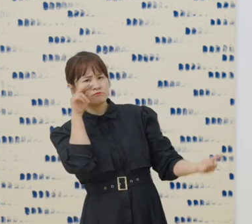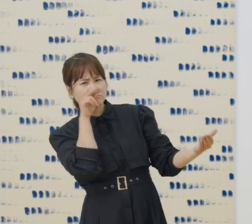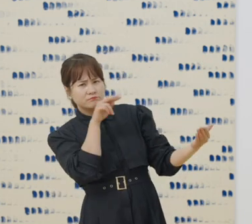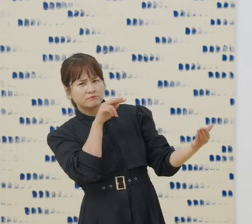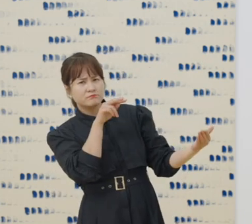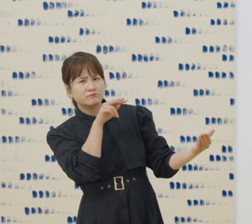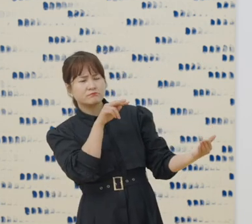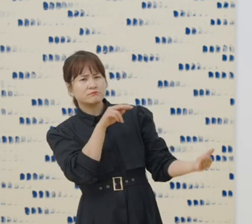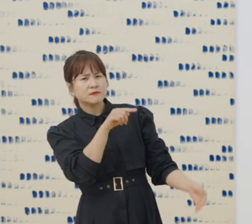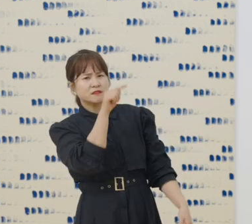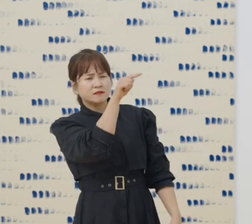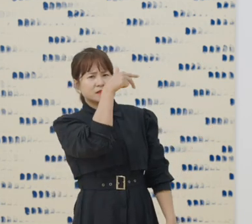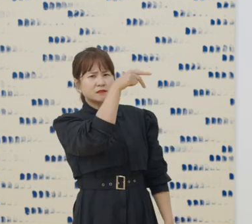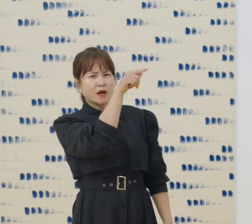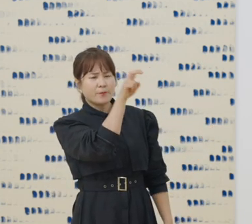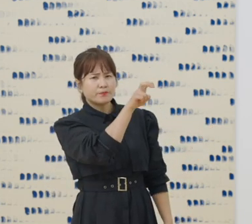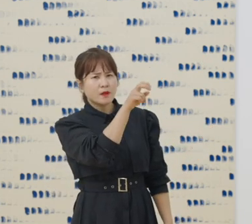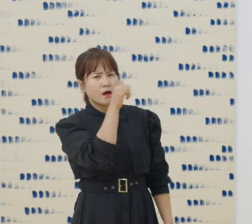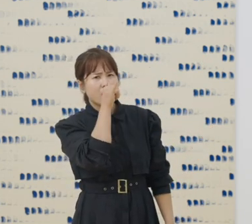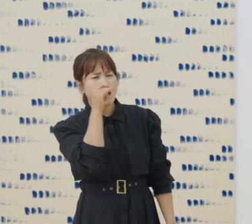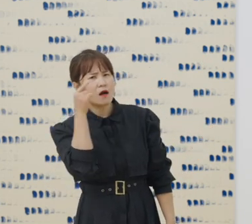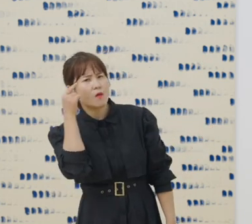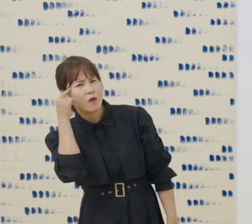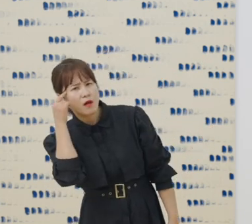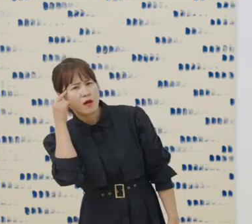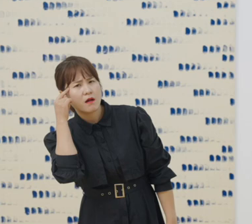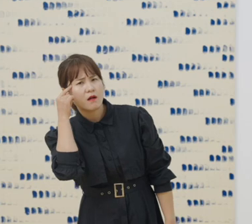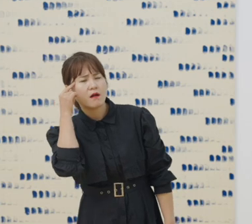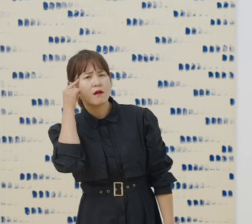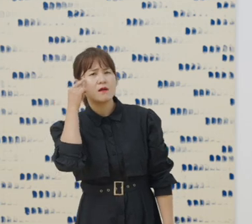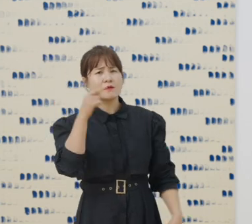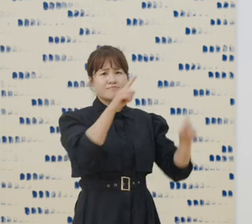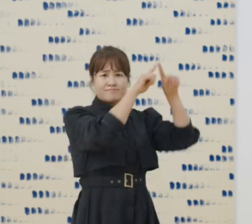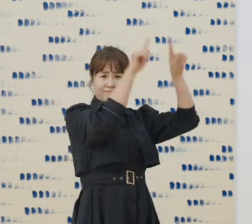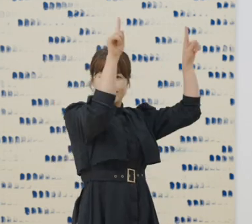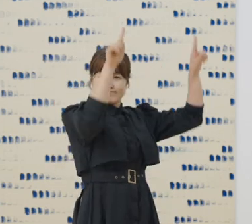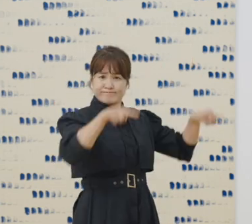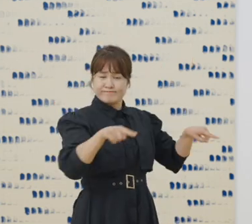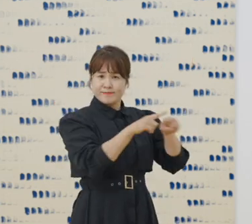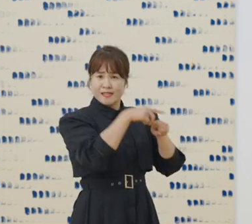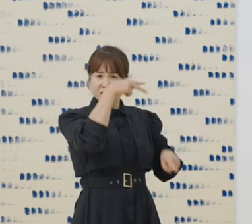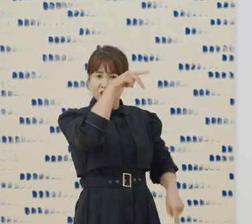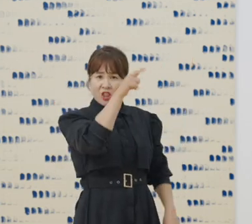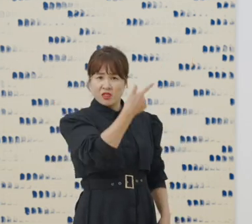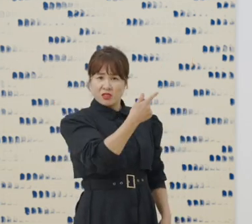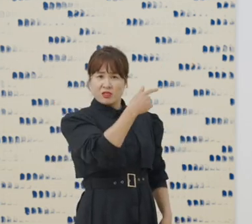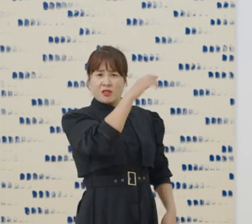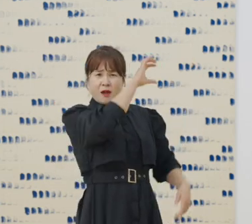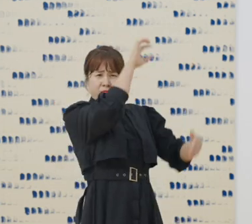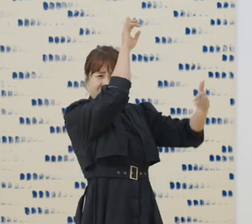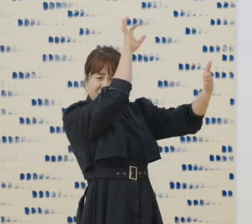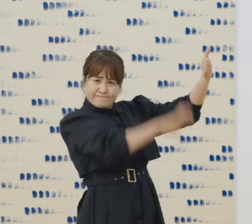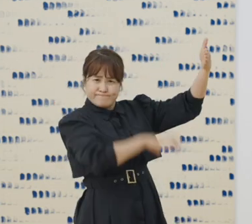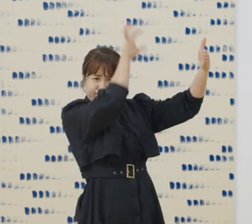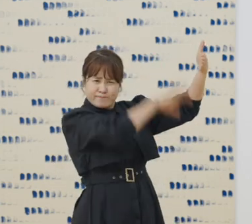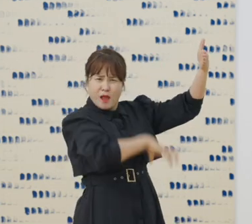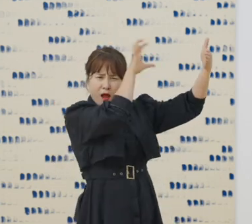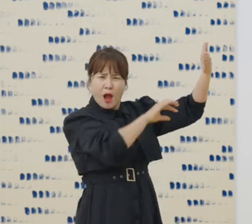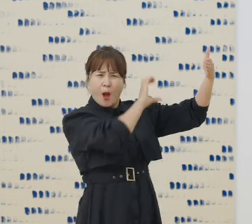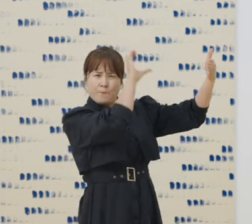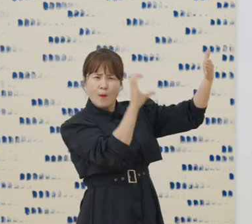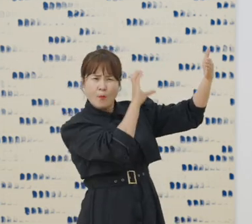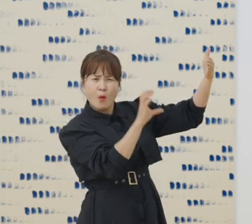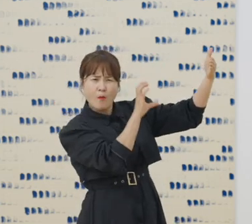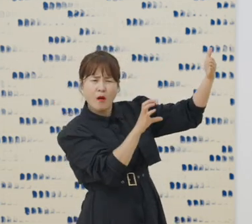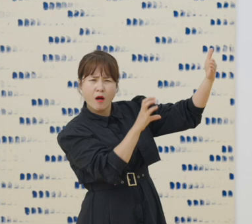가만히 들여다봅니다. 이 점은 왜 이 자리에 있을까요? 캔버스의 선들이 반복적으로 이어져